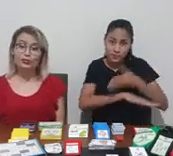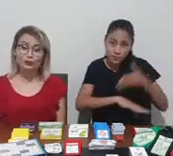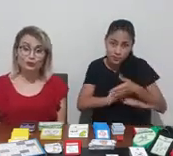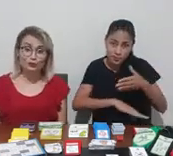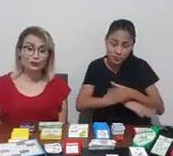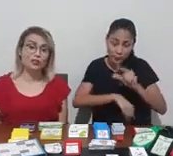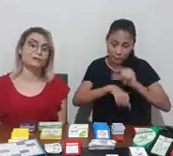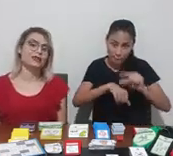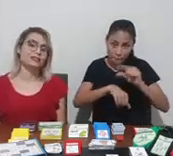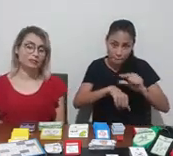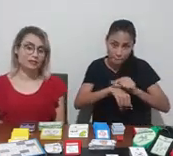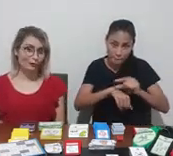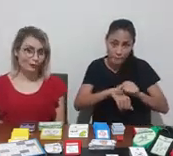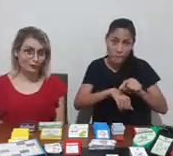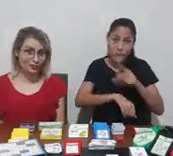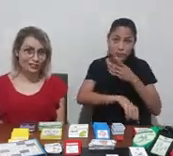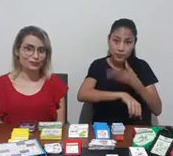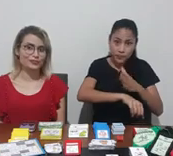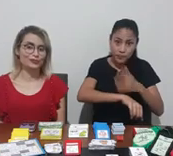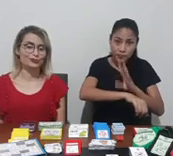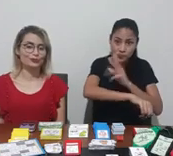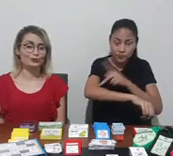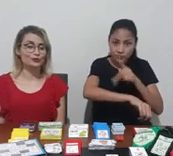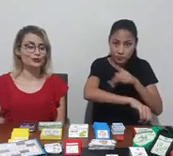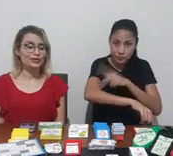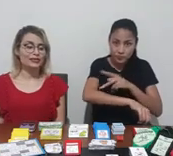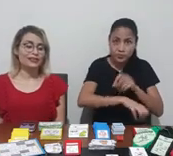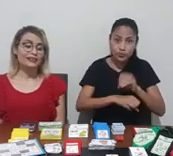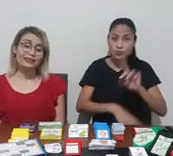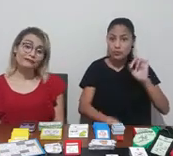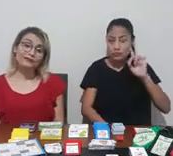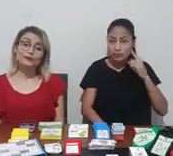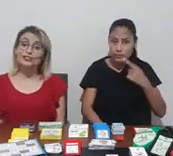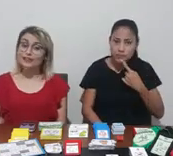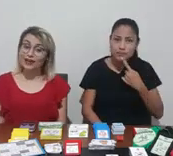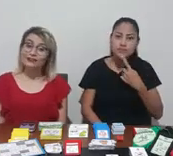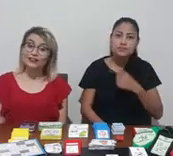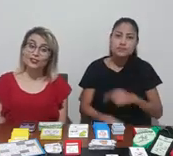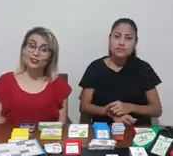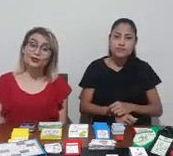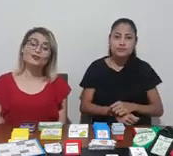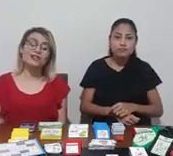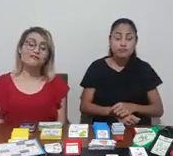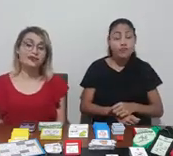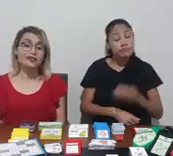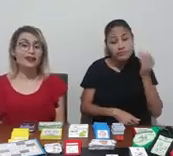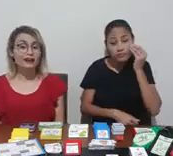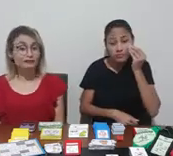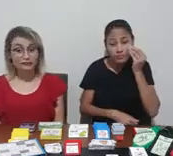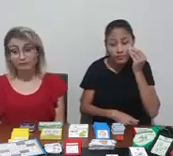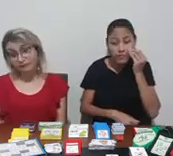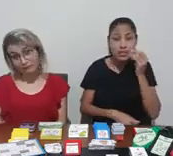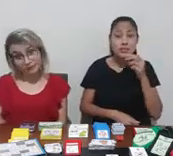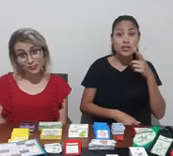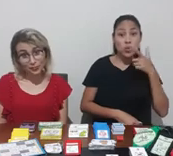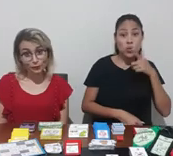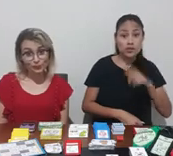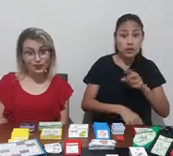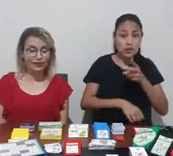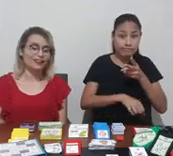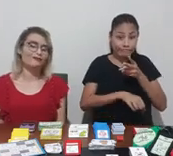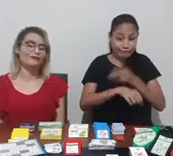um mini curso sobre as práticas pedagógicas na educação de surdos. E vamos tentar ver se a gente consegue fazer live. Vamos ver se a